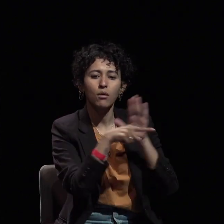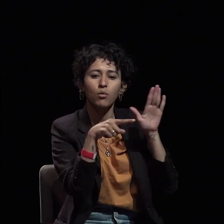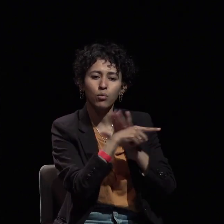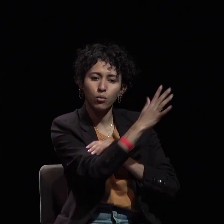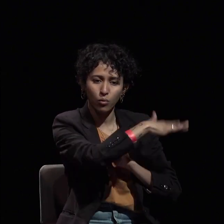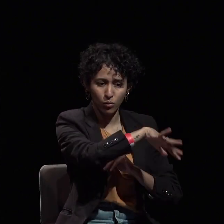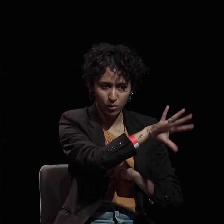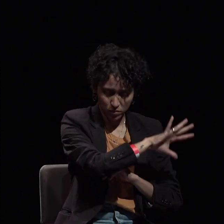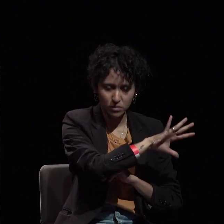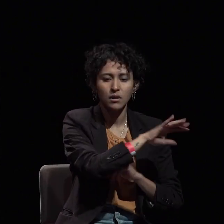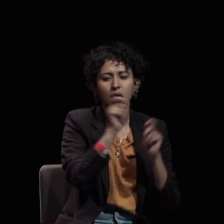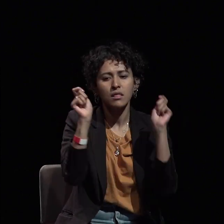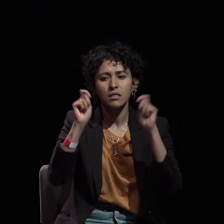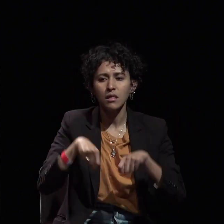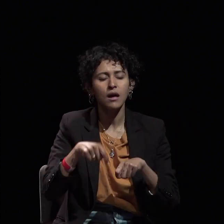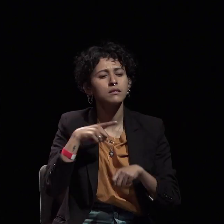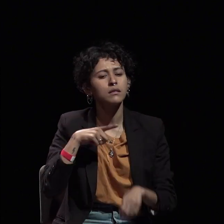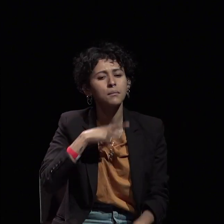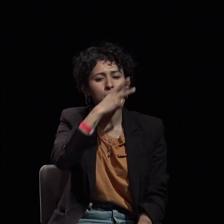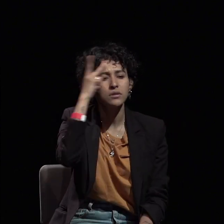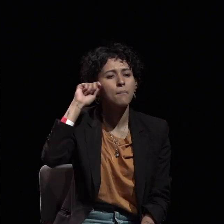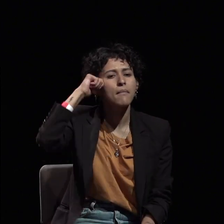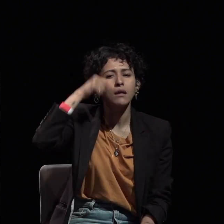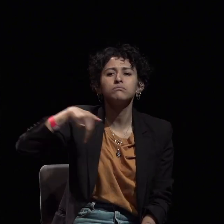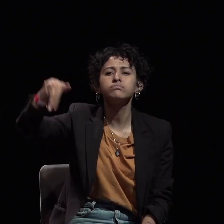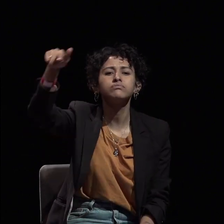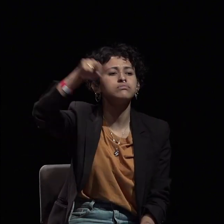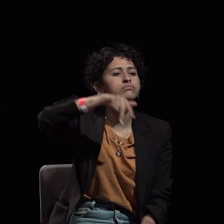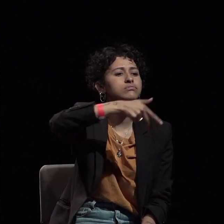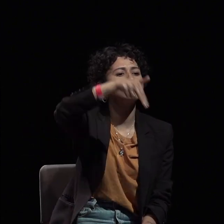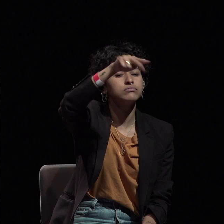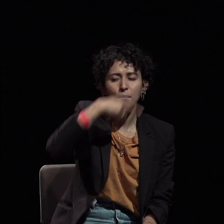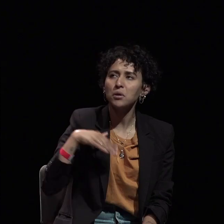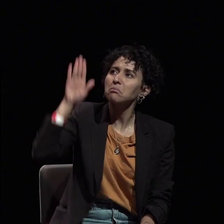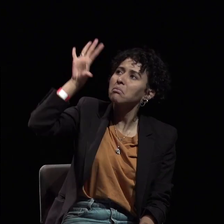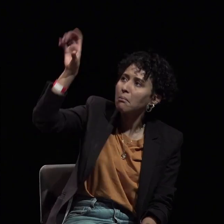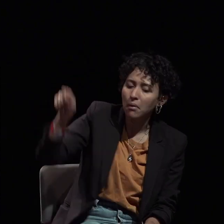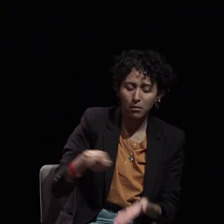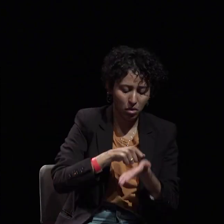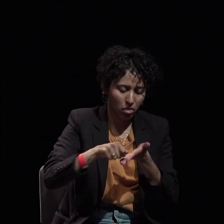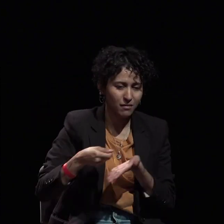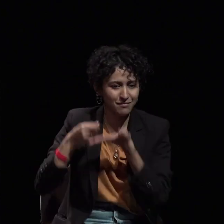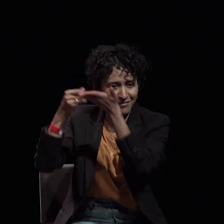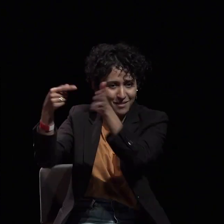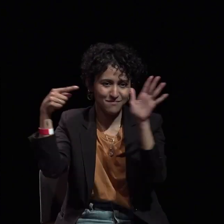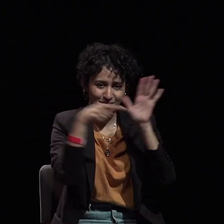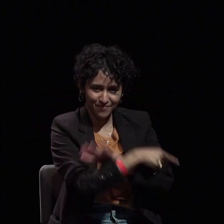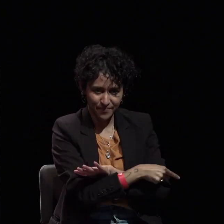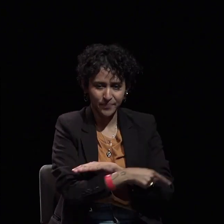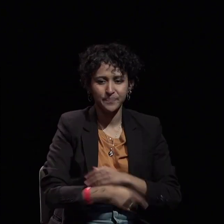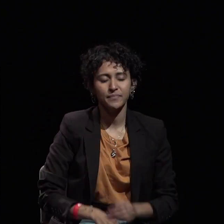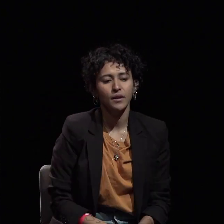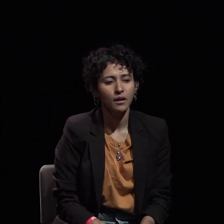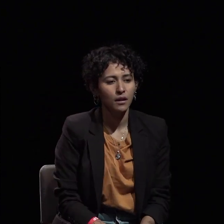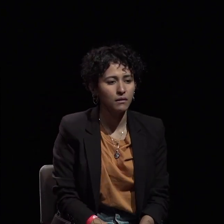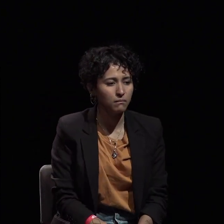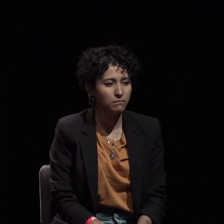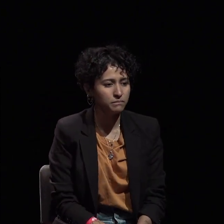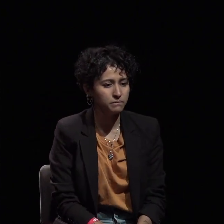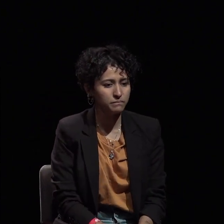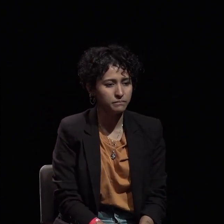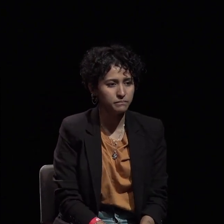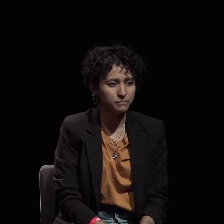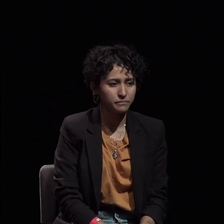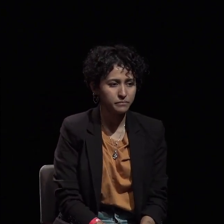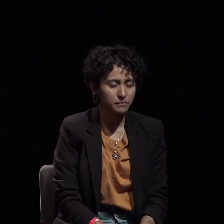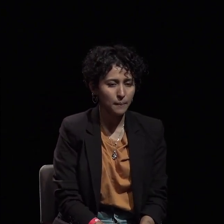vocês entregam para as nossas colaboradoras que estão aí circulando pelo auditório. Bom, a gente vai começar então